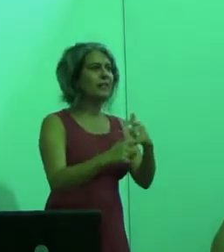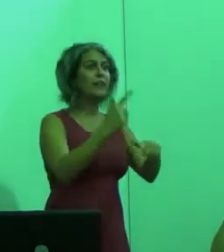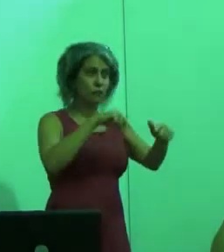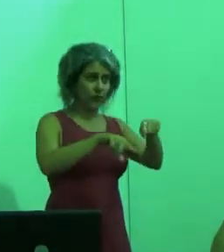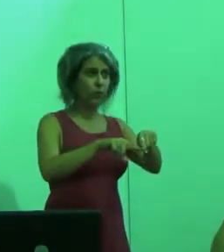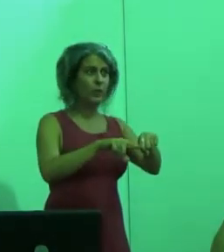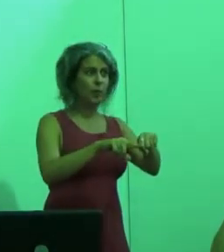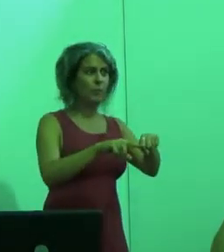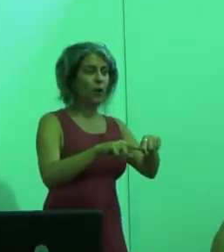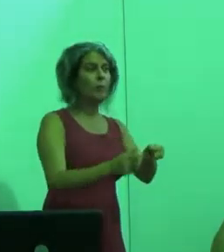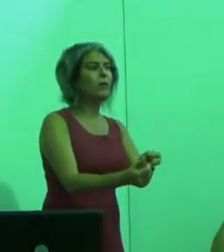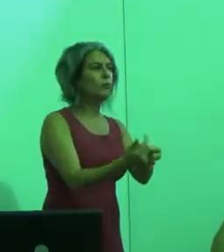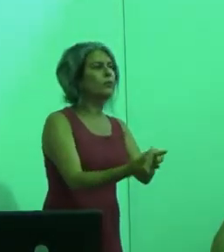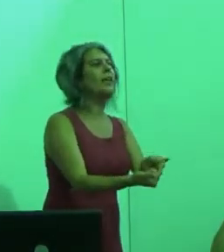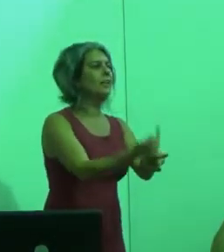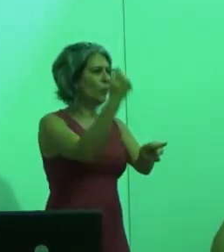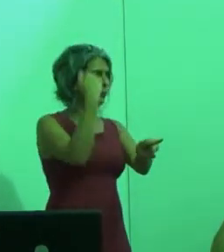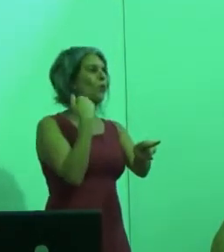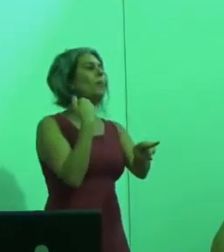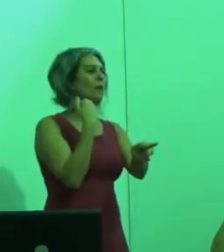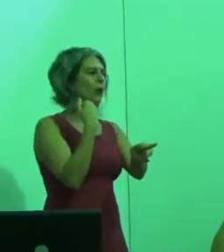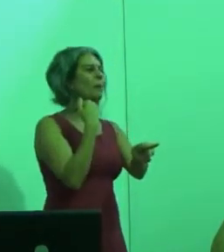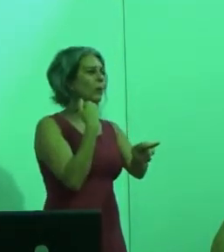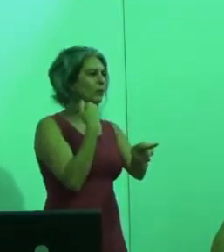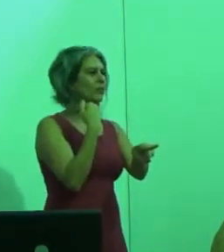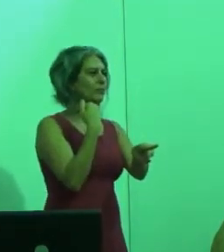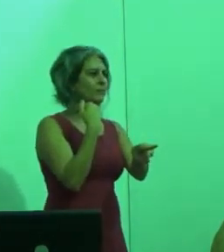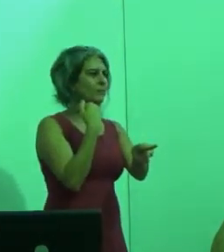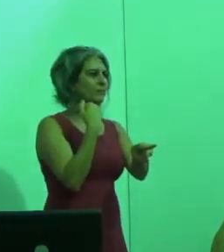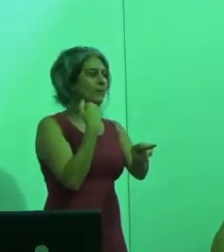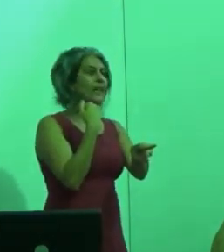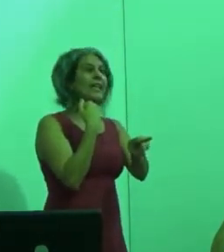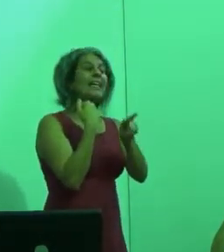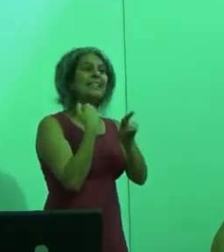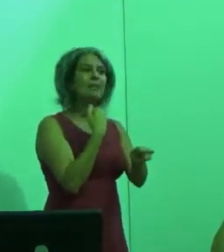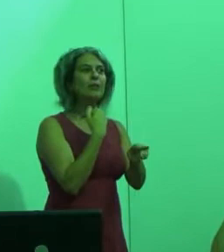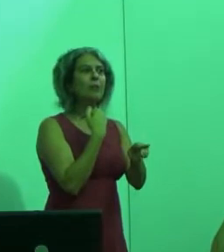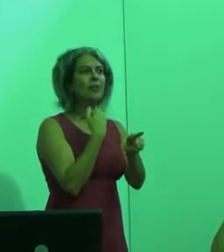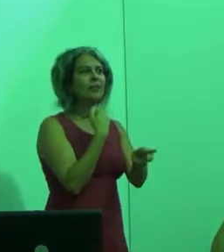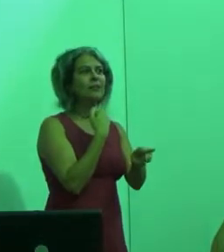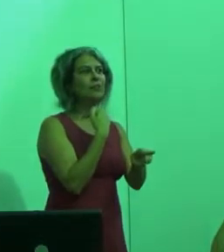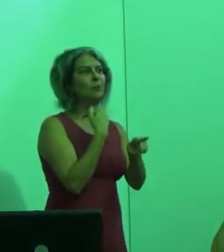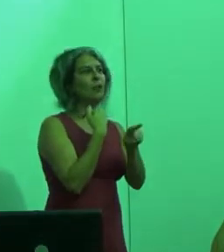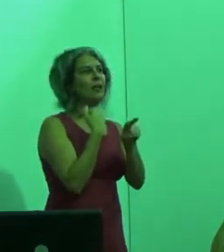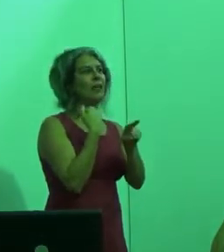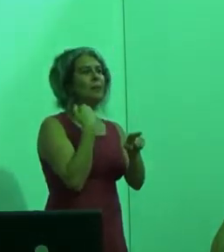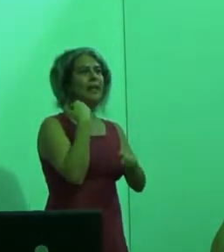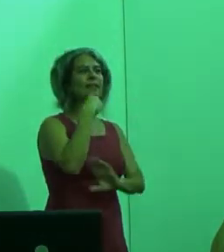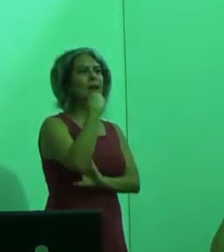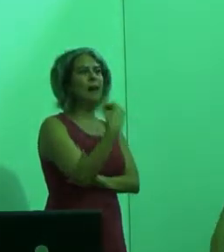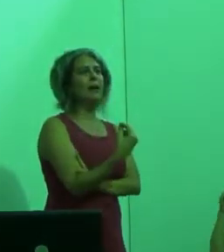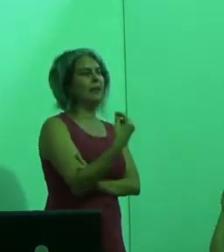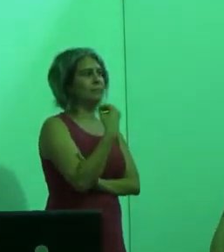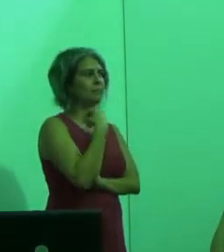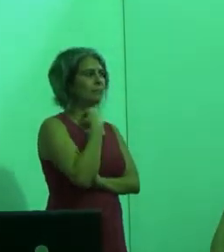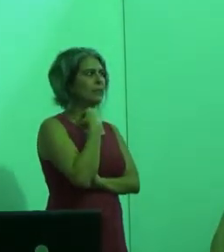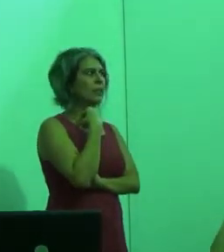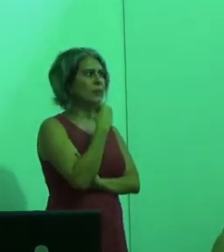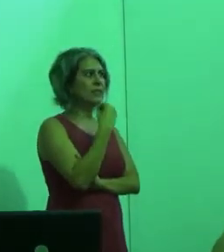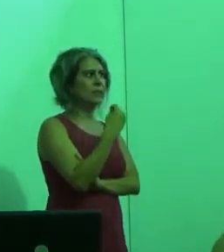tanto o valor da própria obra, quanto aquele do autor que a tal ela conta. Isso é muito importante, porque para quem trabalha numa